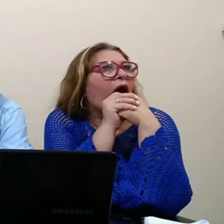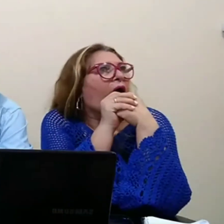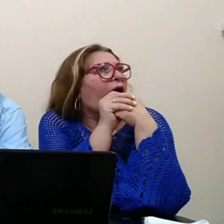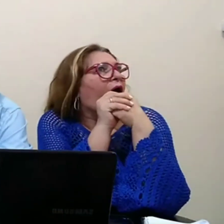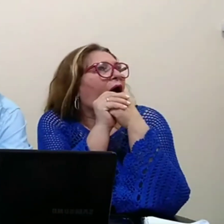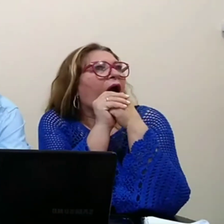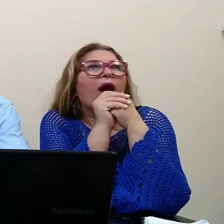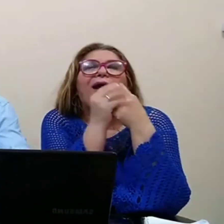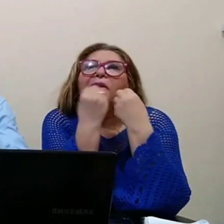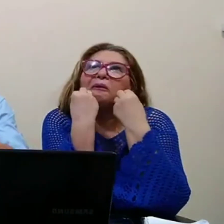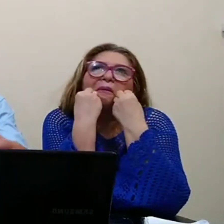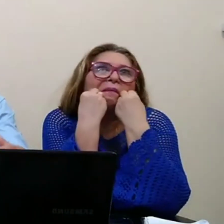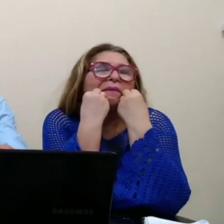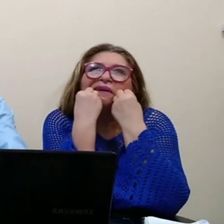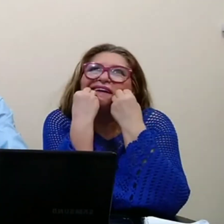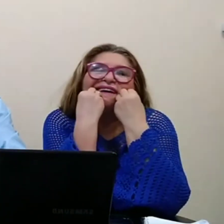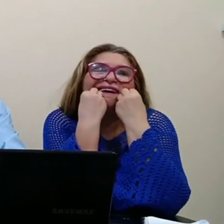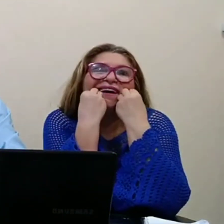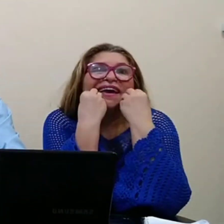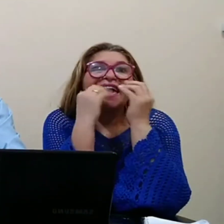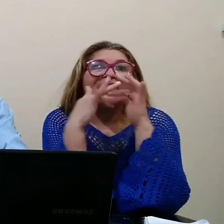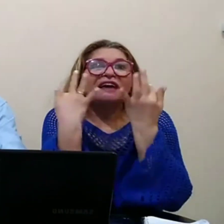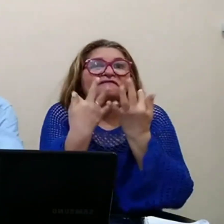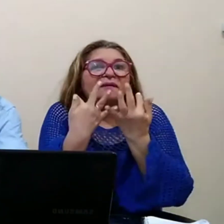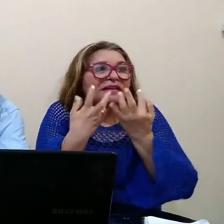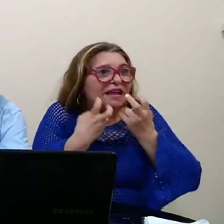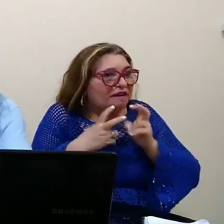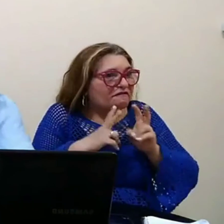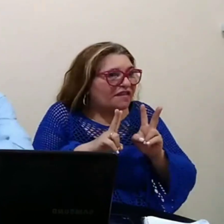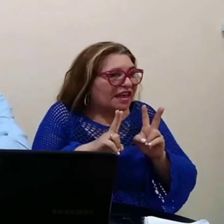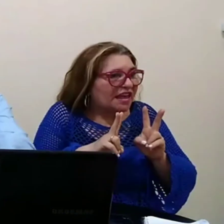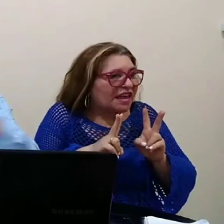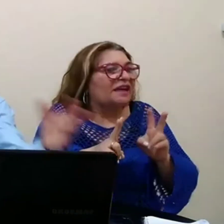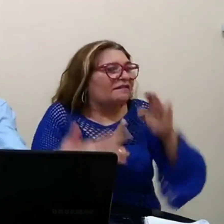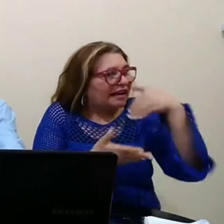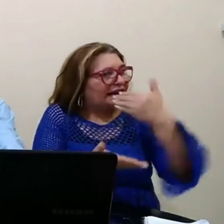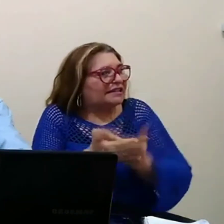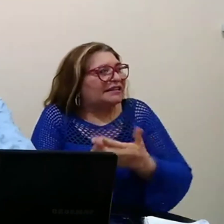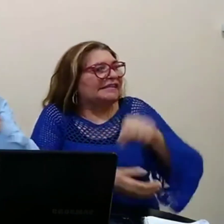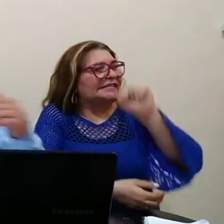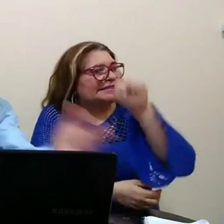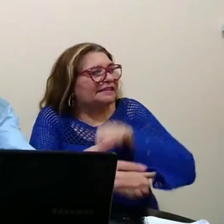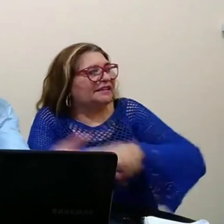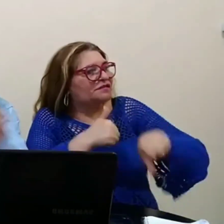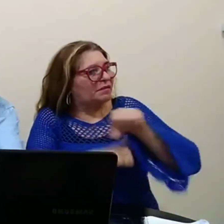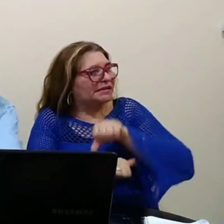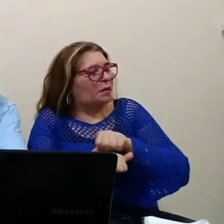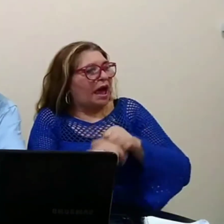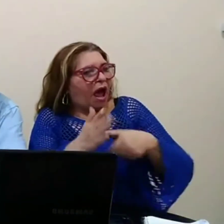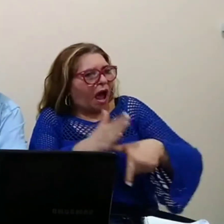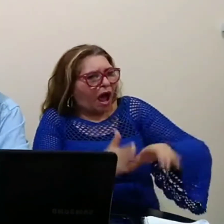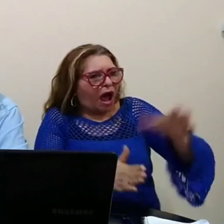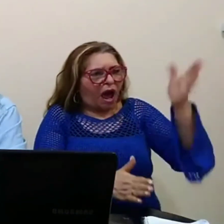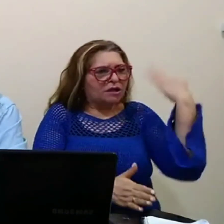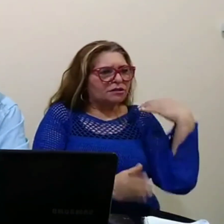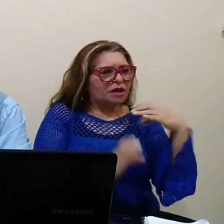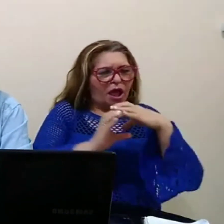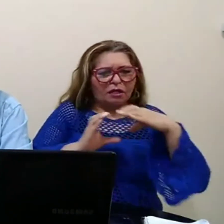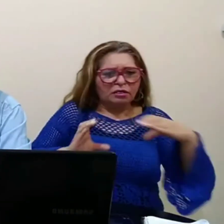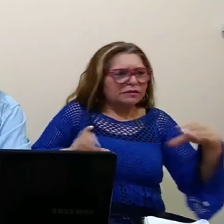ficar muito feliz, iria acreditar na palavra daquele homem que vivia nos sepulcros, aí dentro